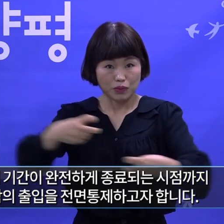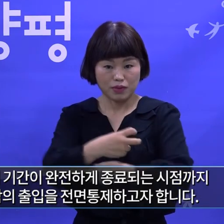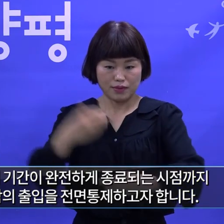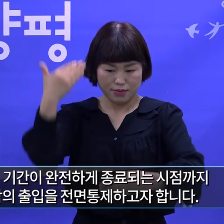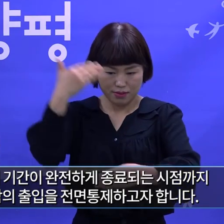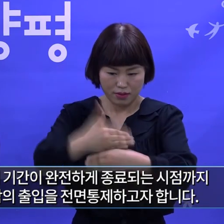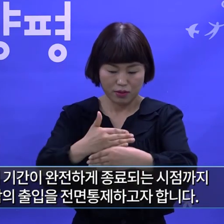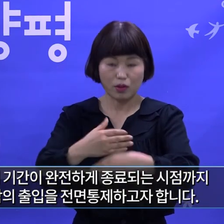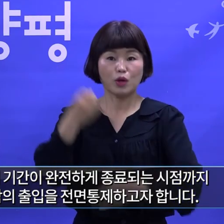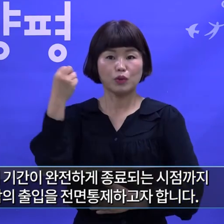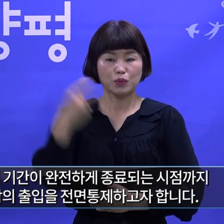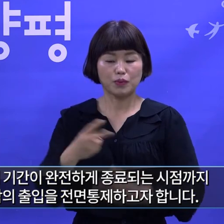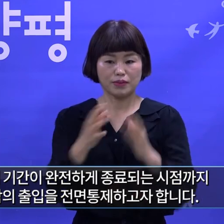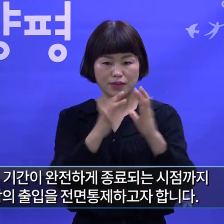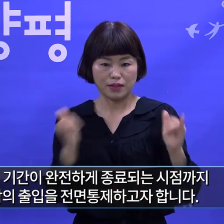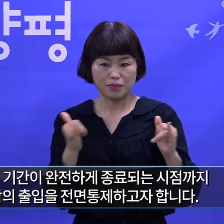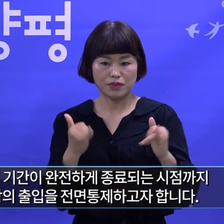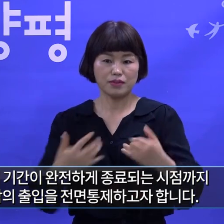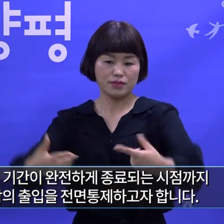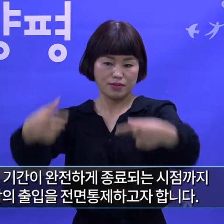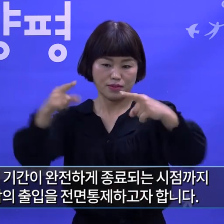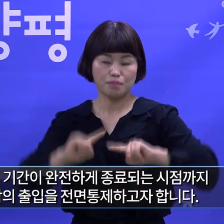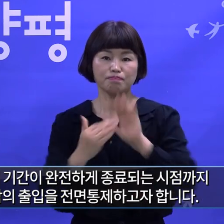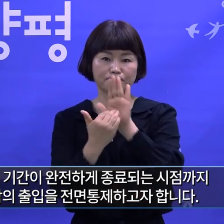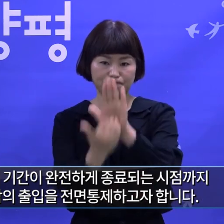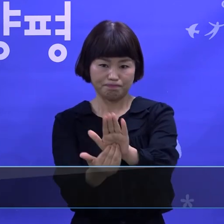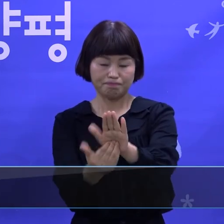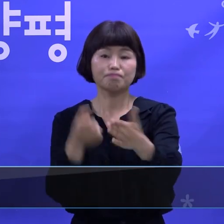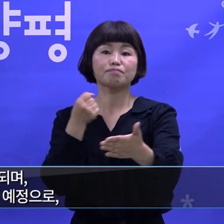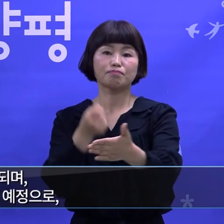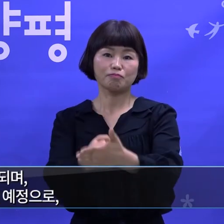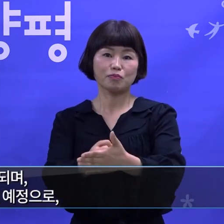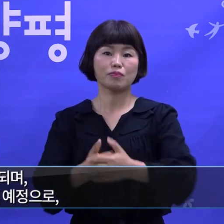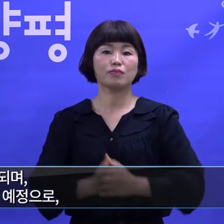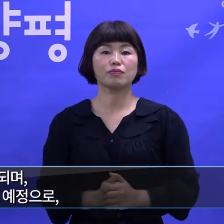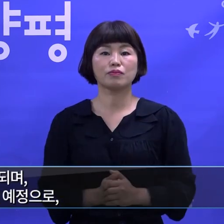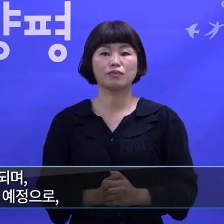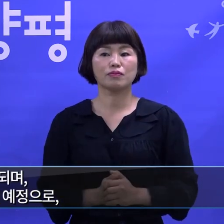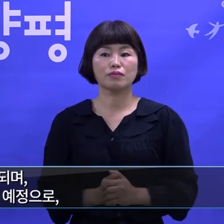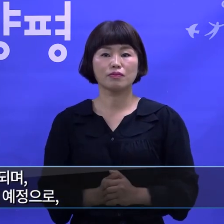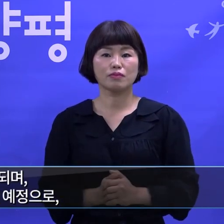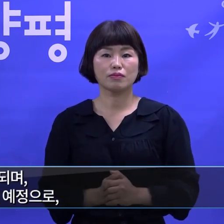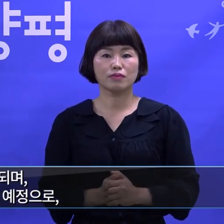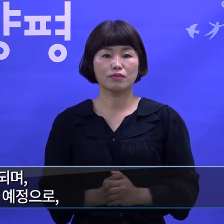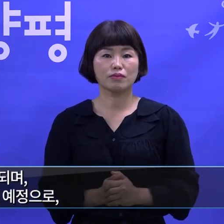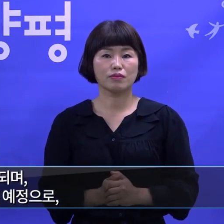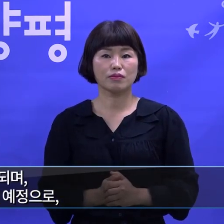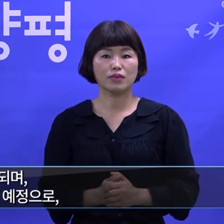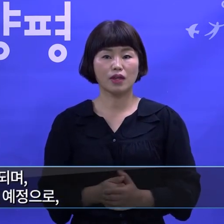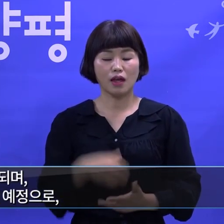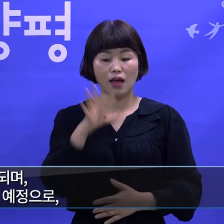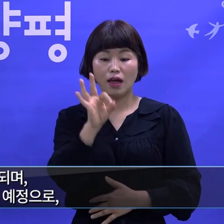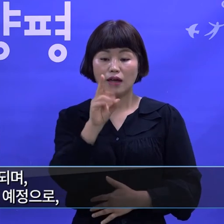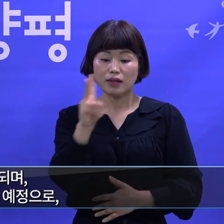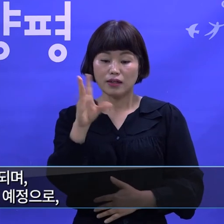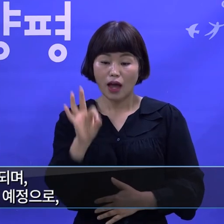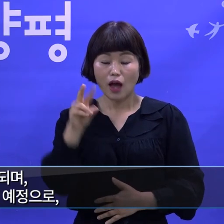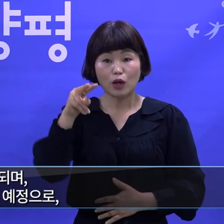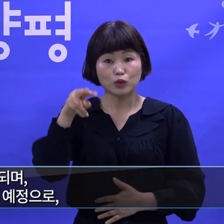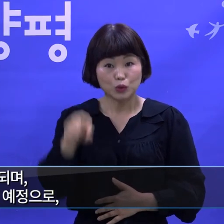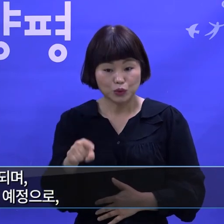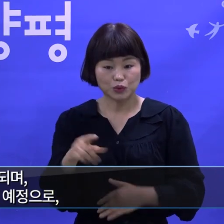사람의 출입을 전면 통제하고자 합니다. 양수 장례식장 앞 도로에서부터